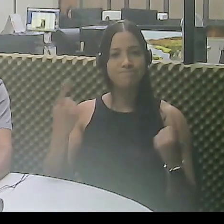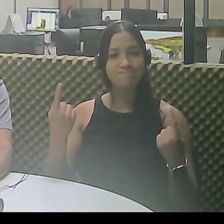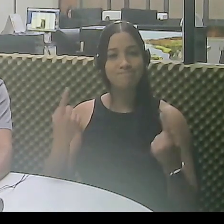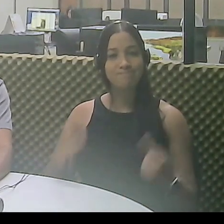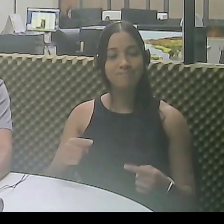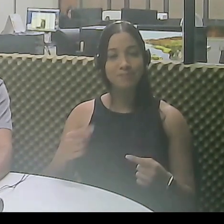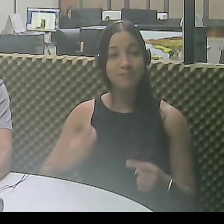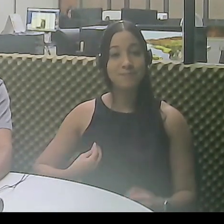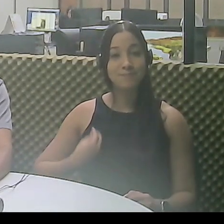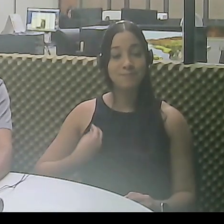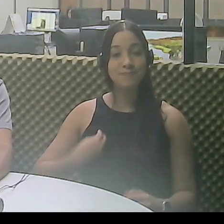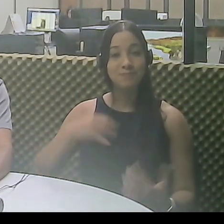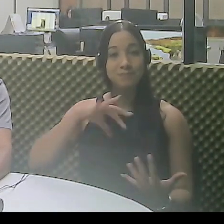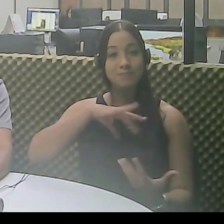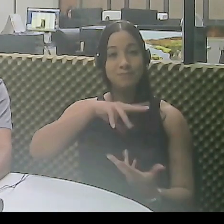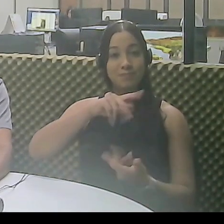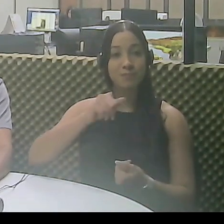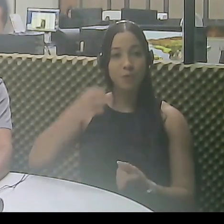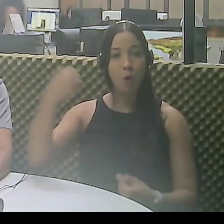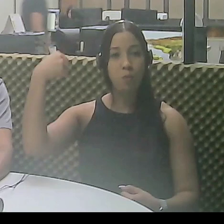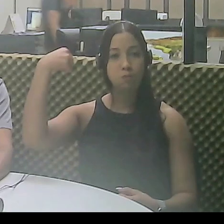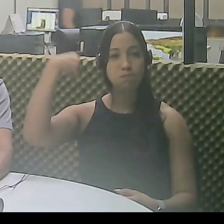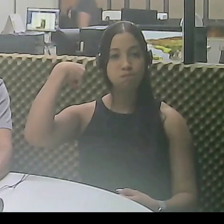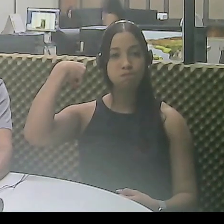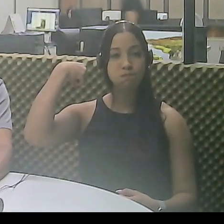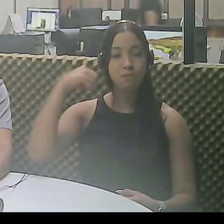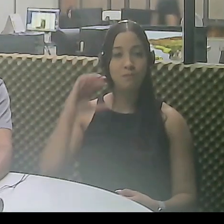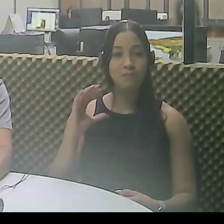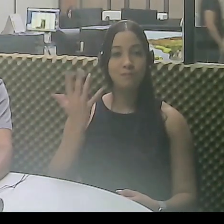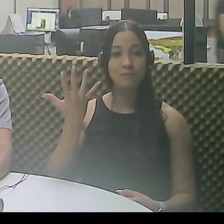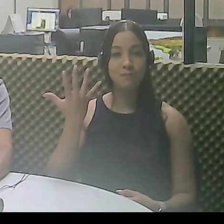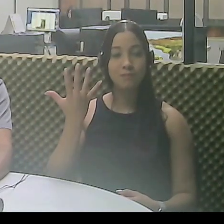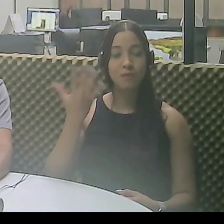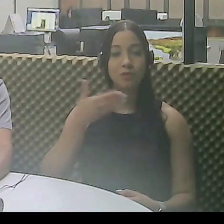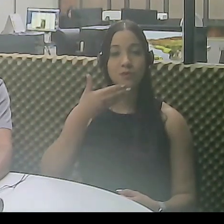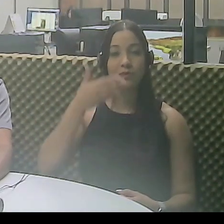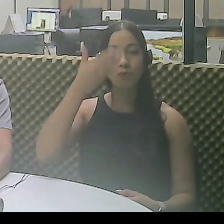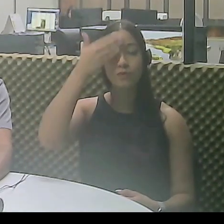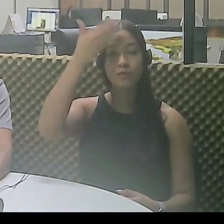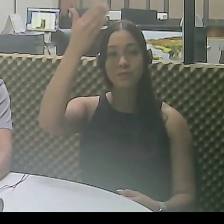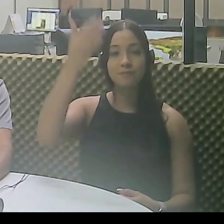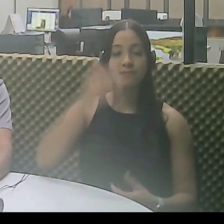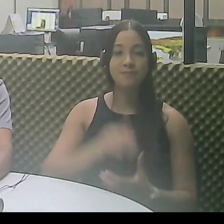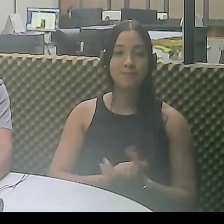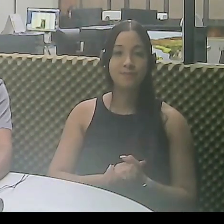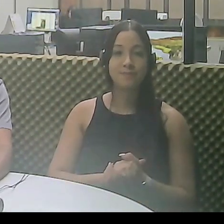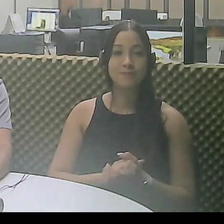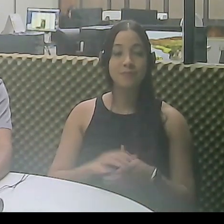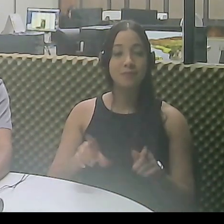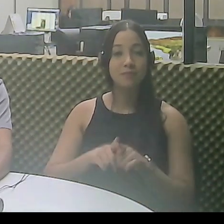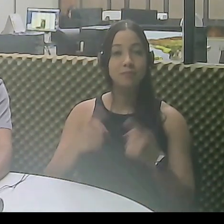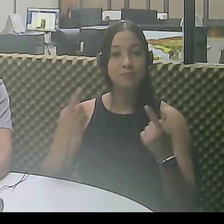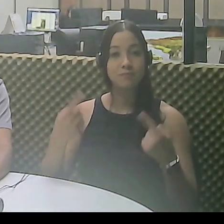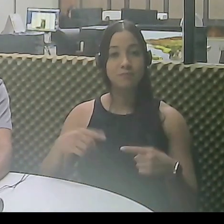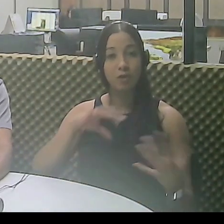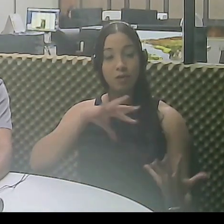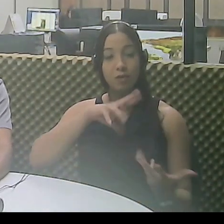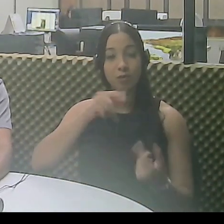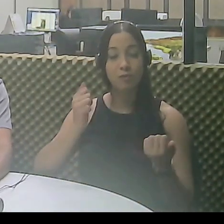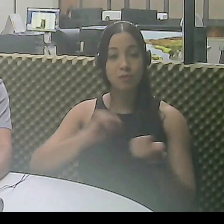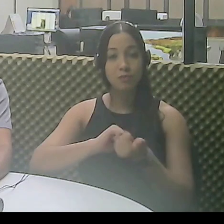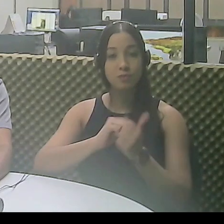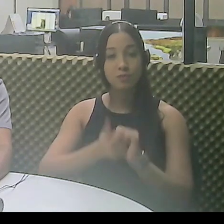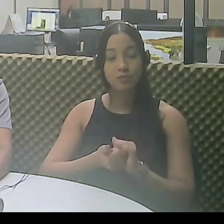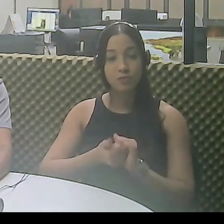que estiveram no Campeonato Mundial de Halterofilismo realizado em Dubai, nos Emirados Árabes, e competidores do Global Games